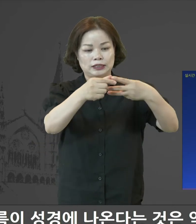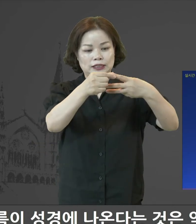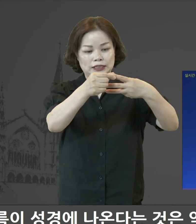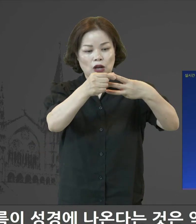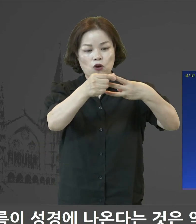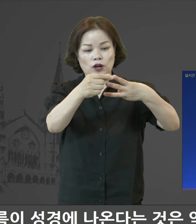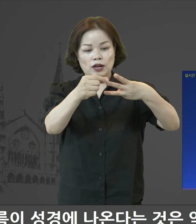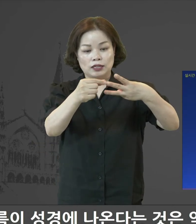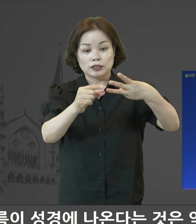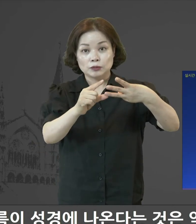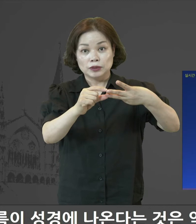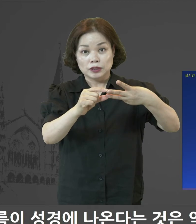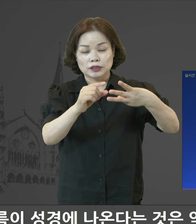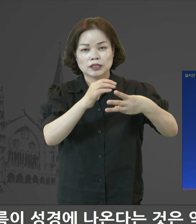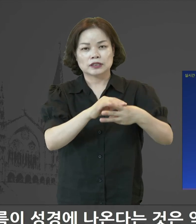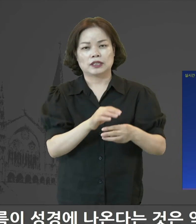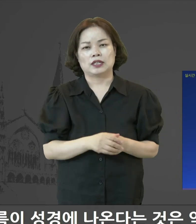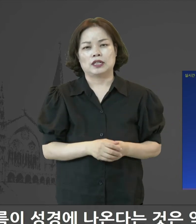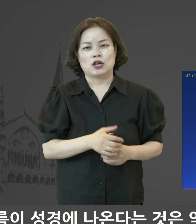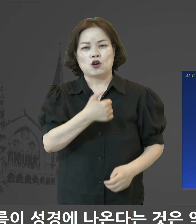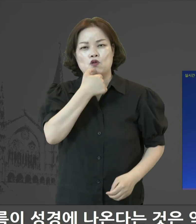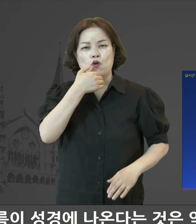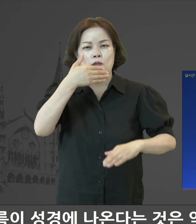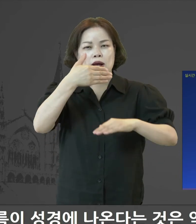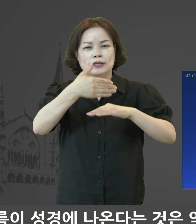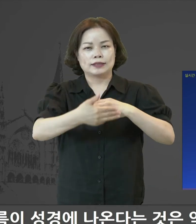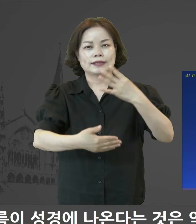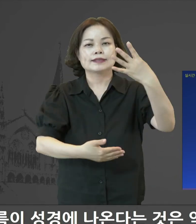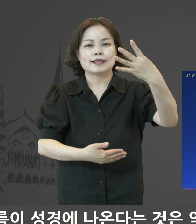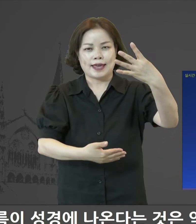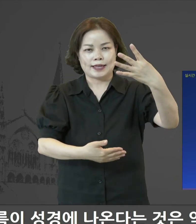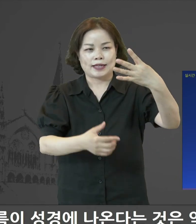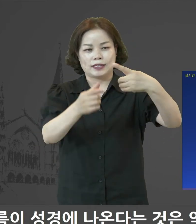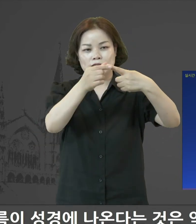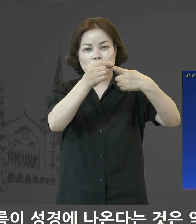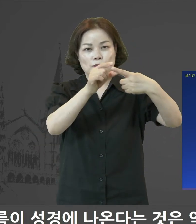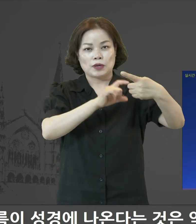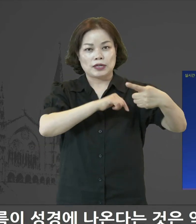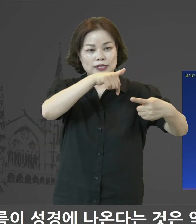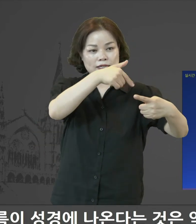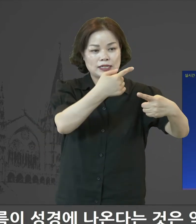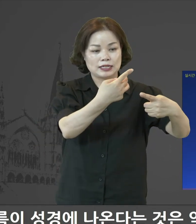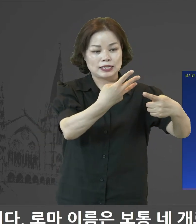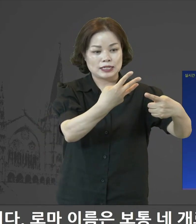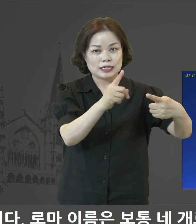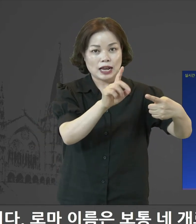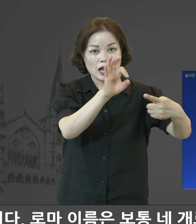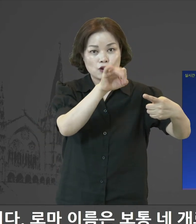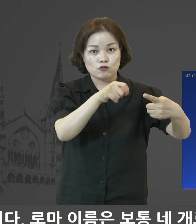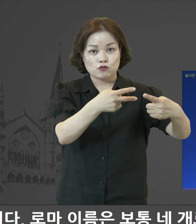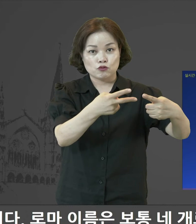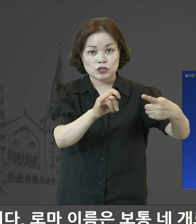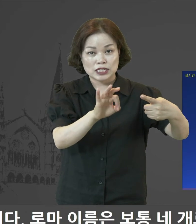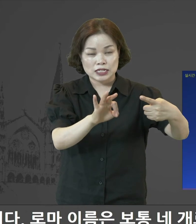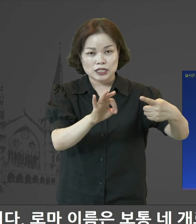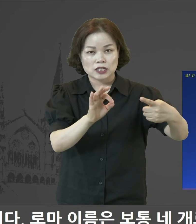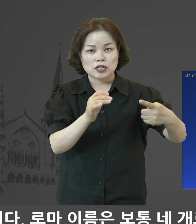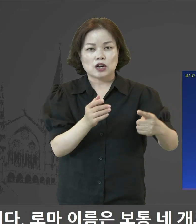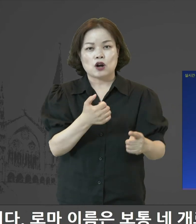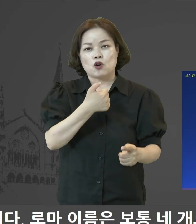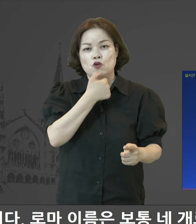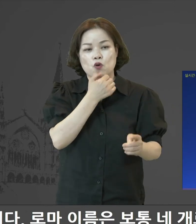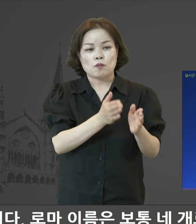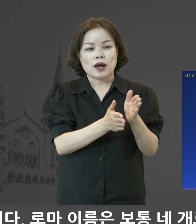이제 이 로마식 이름은 4개로 되어 있는데, 첫 번째 이름이 이제 글라우디오, 이렇게 되면 대부분 로마 시민권을